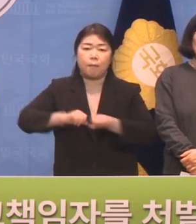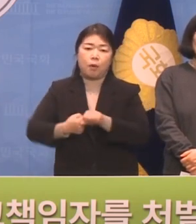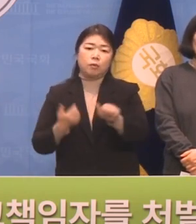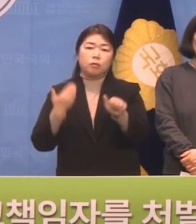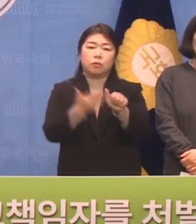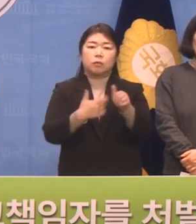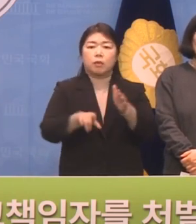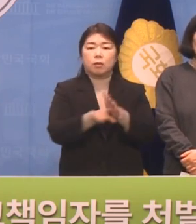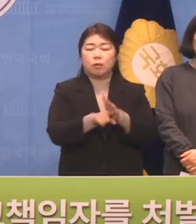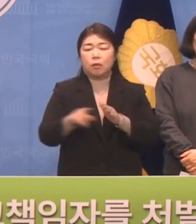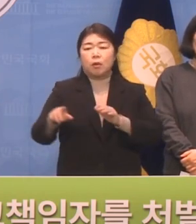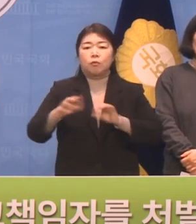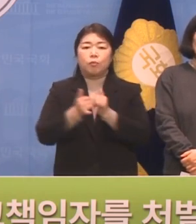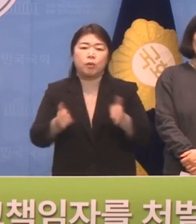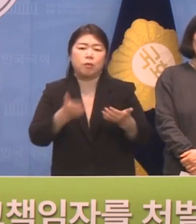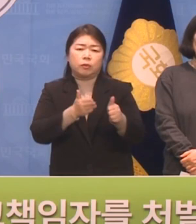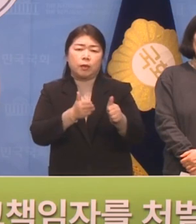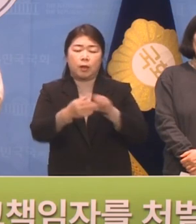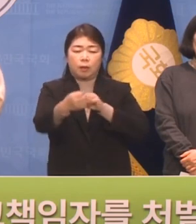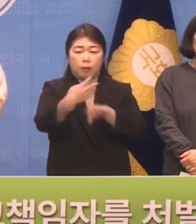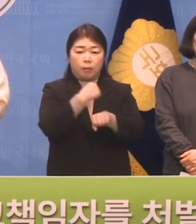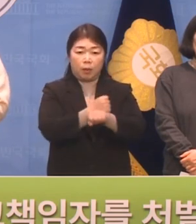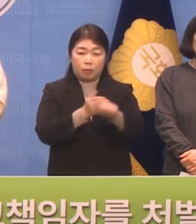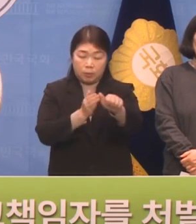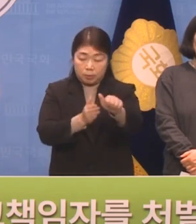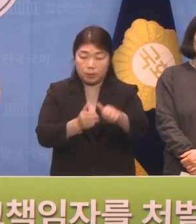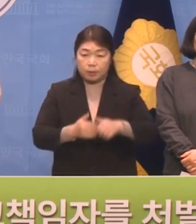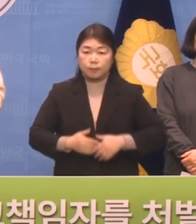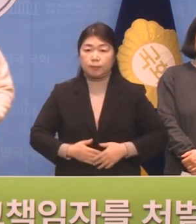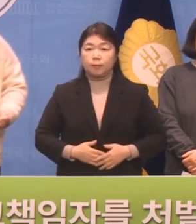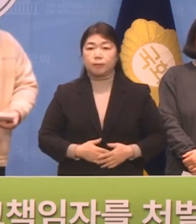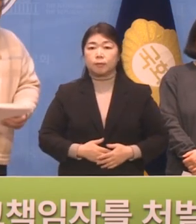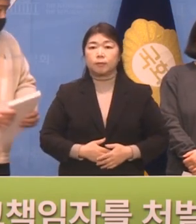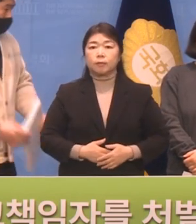요구에 답해 주시기를 부탁드립니다. 이상입니다.